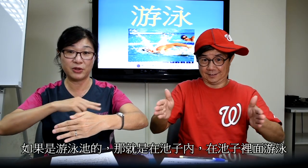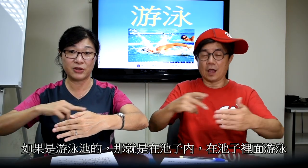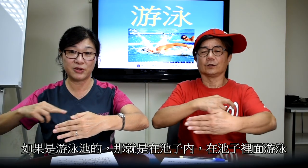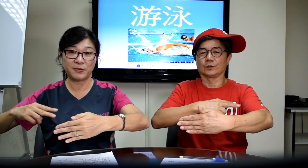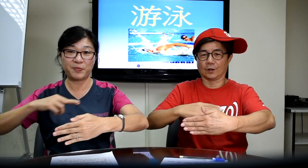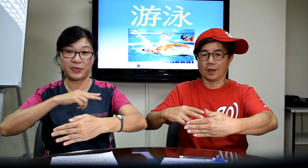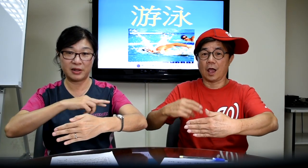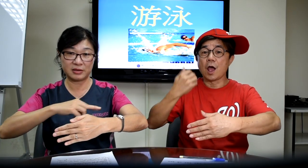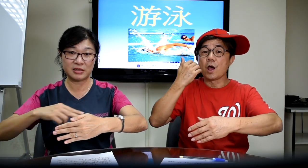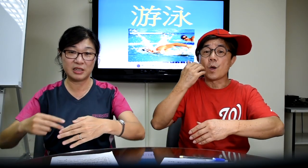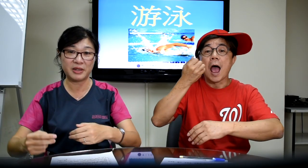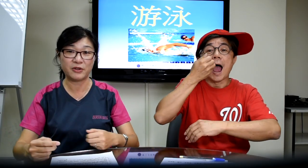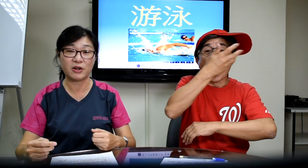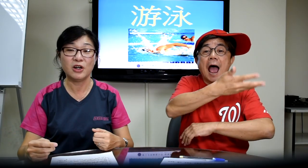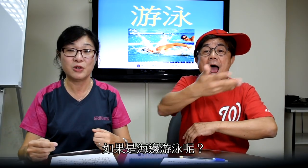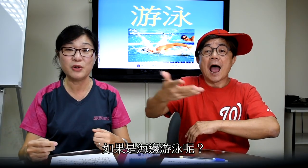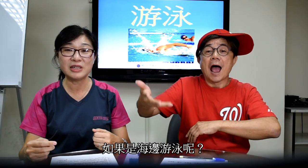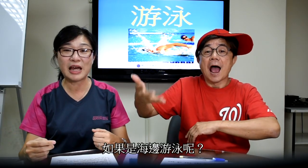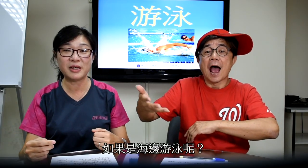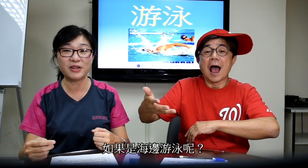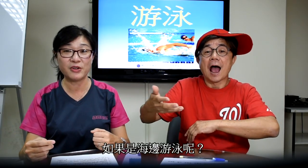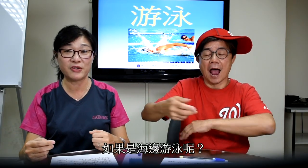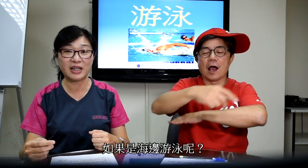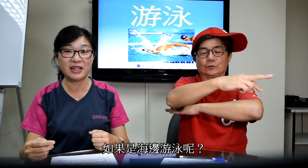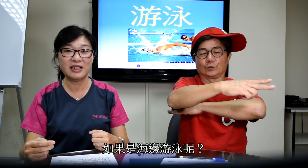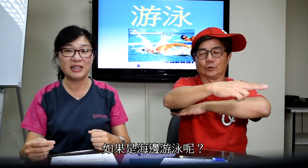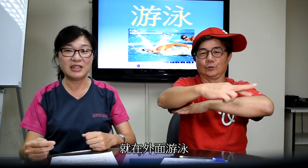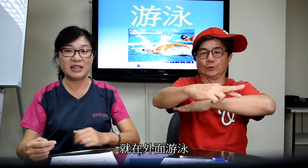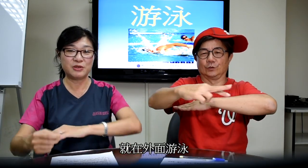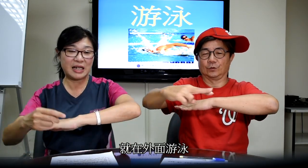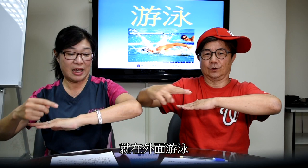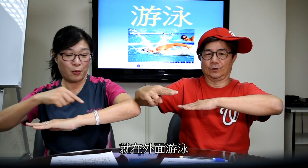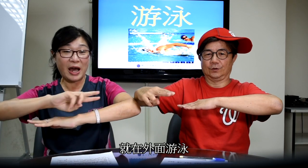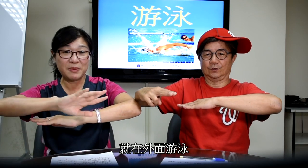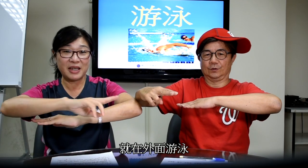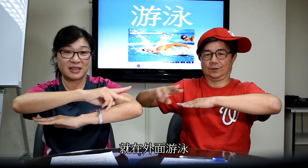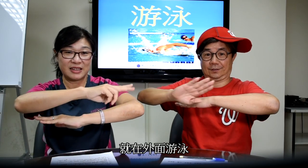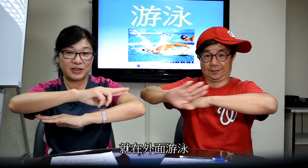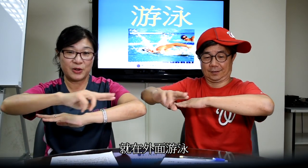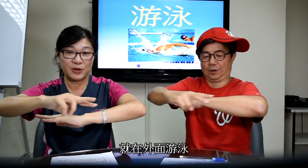泳，池子里面游泳。如果是海边游泳呢，就在外面